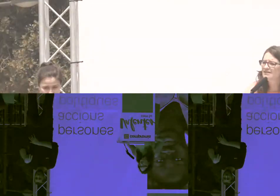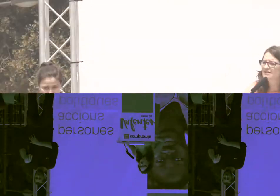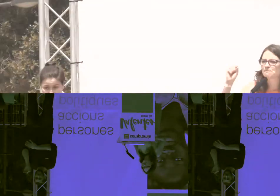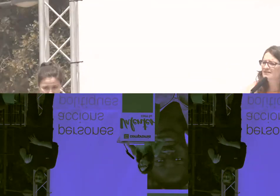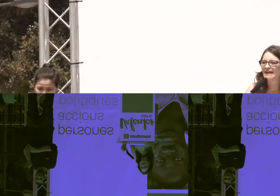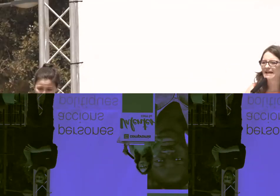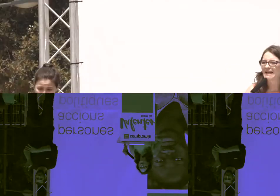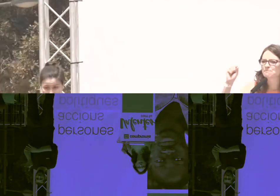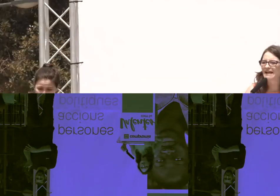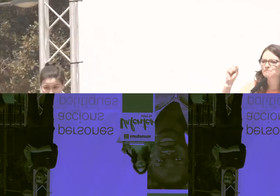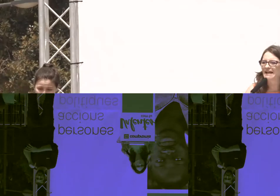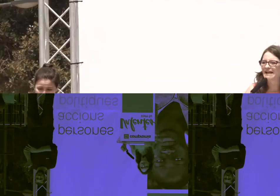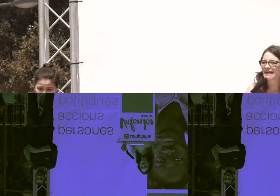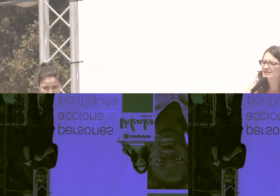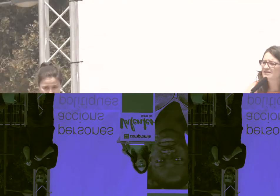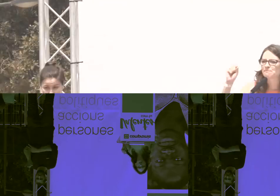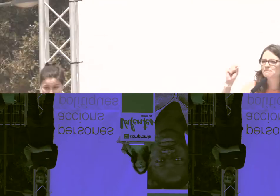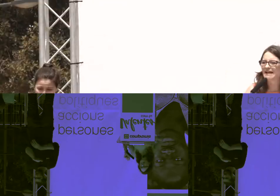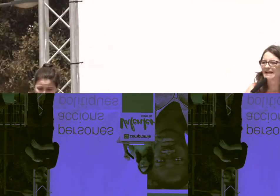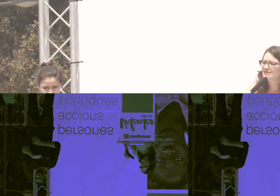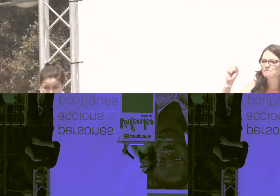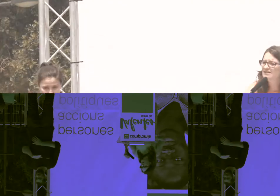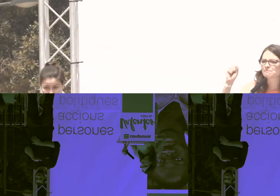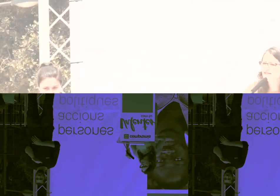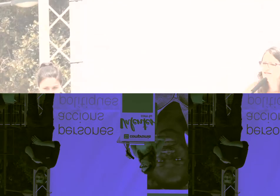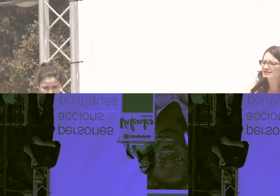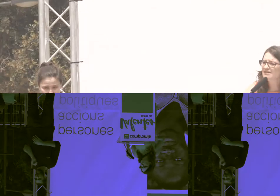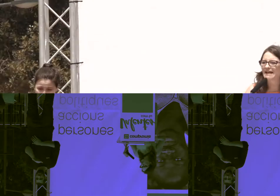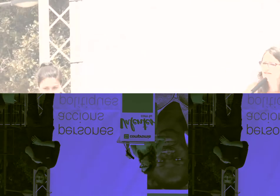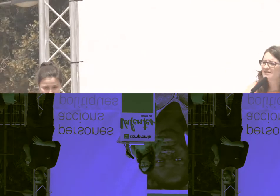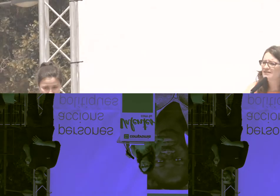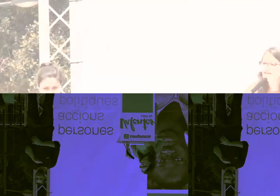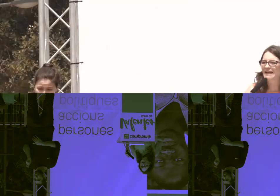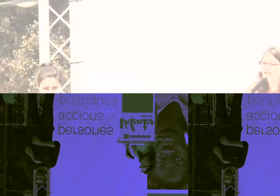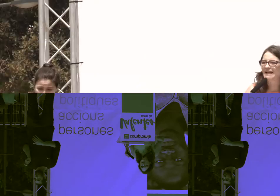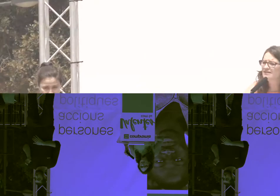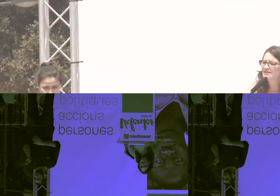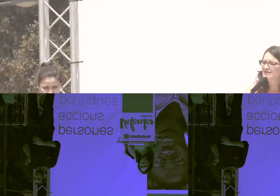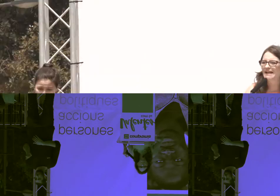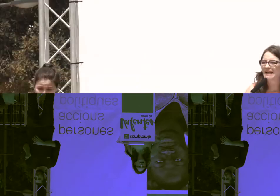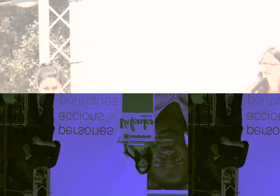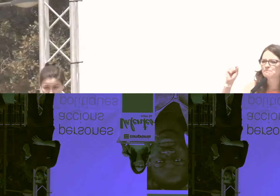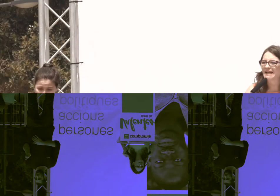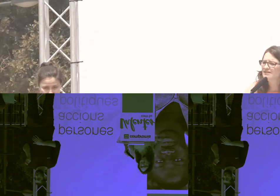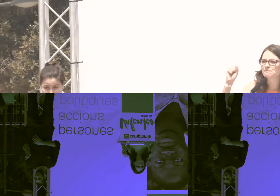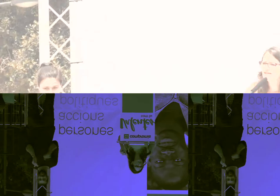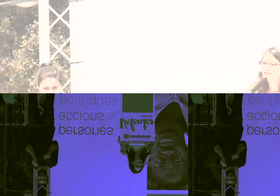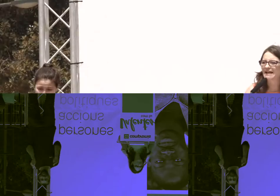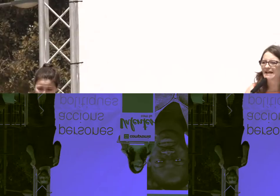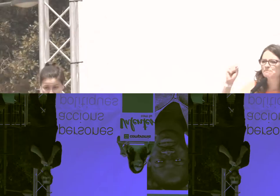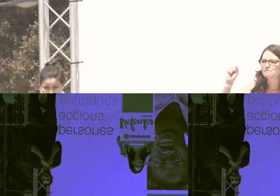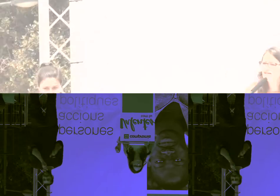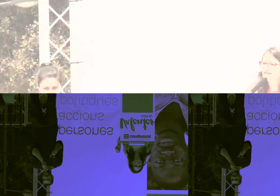En 2015 este era el territori on els rics pagaven menys impostos i les classes populars i mitjanes pagaven